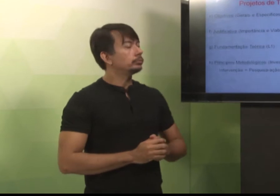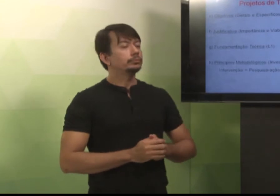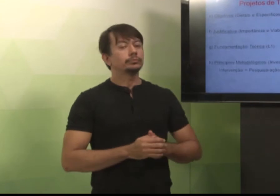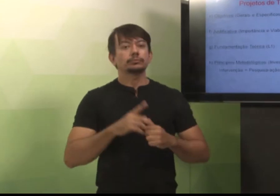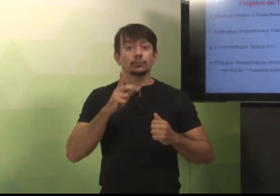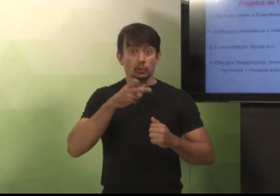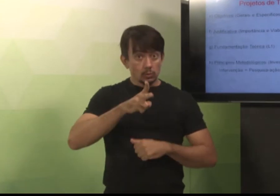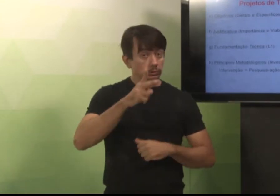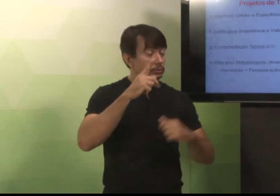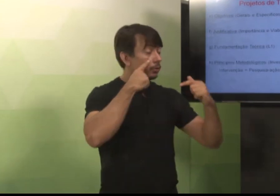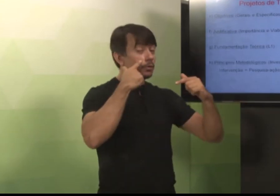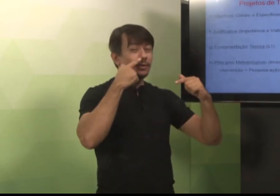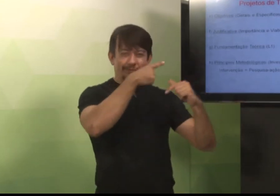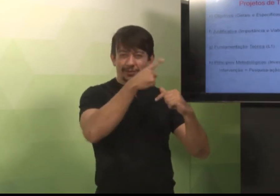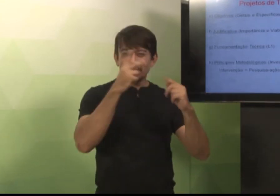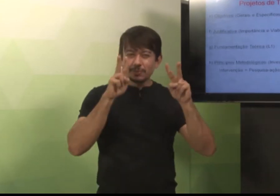que você irá elencar.